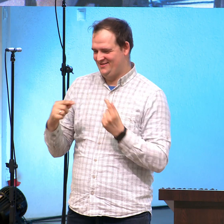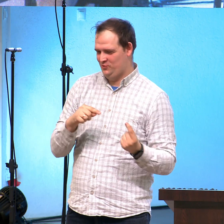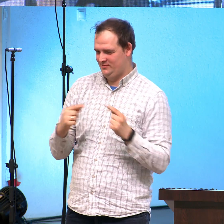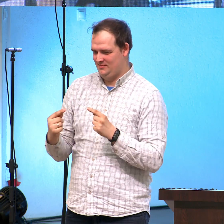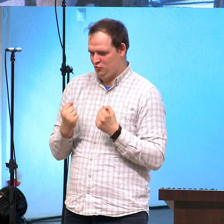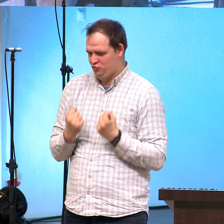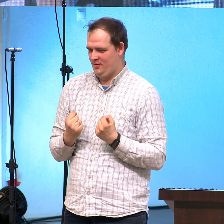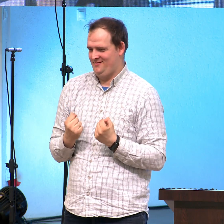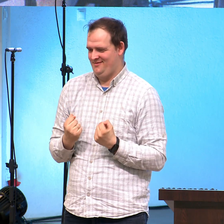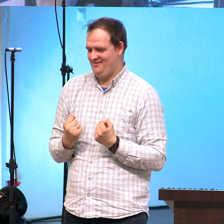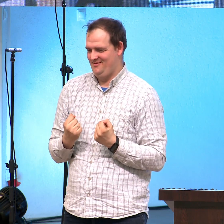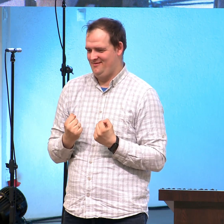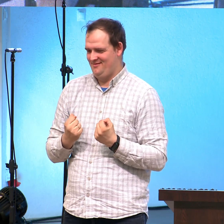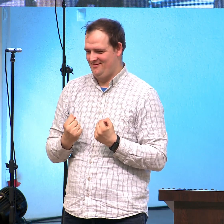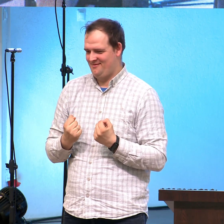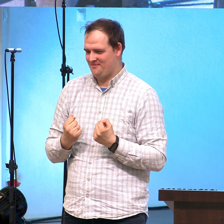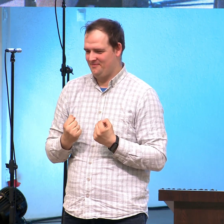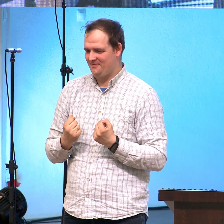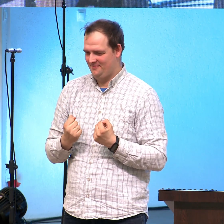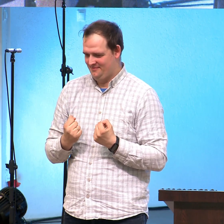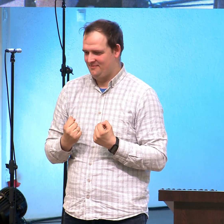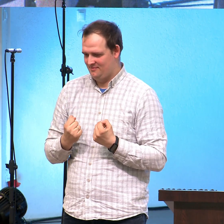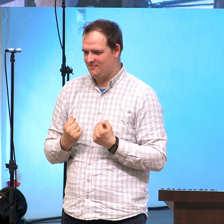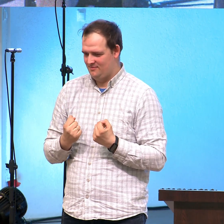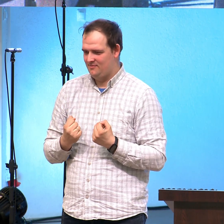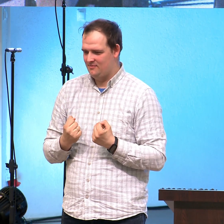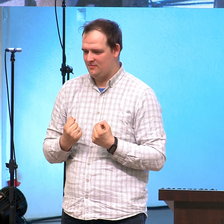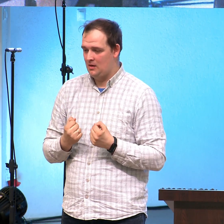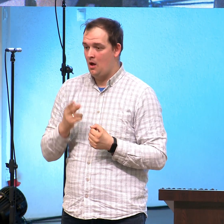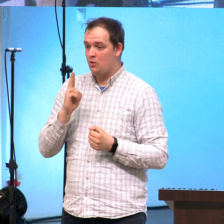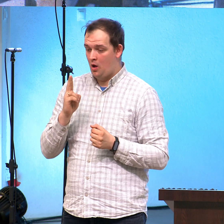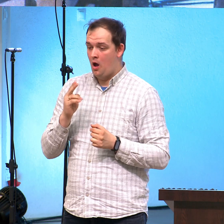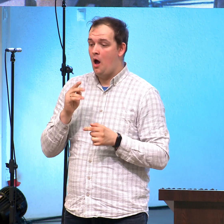Вот и заповедь Господня: любите друг друга.